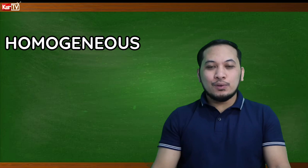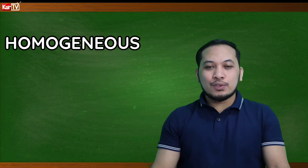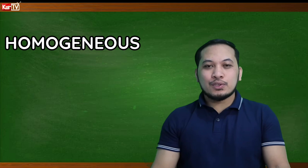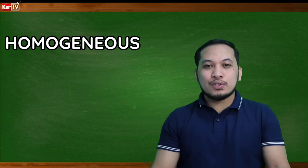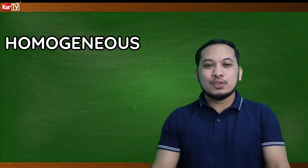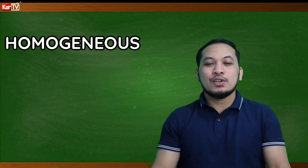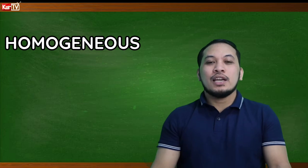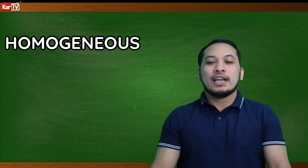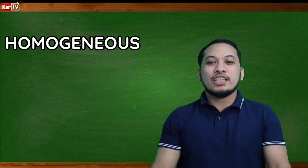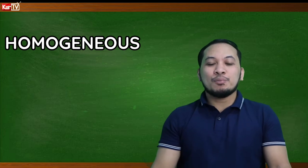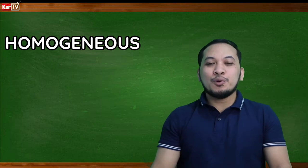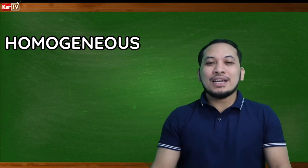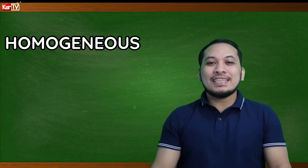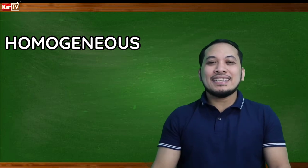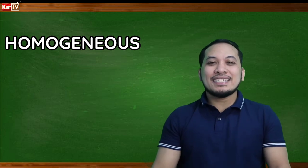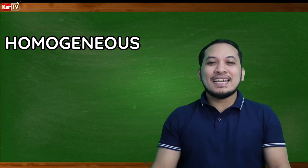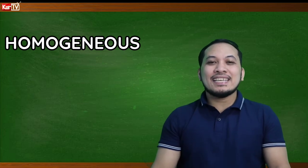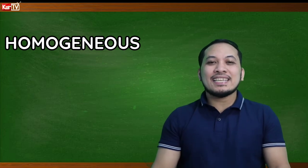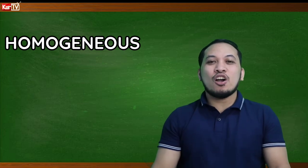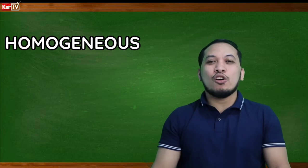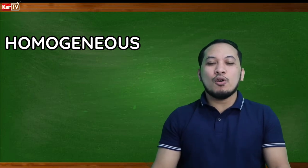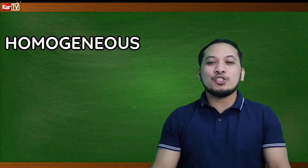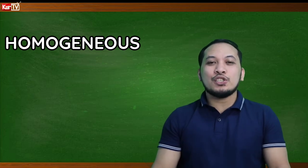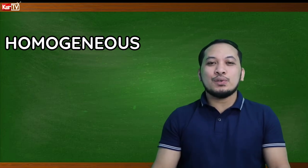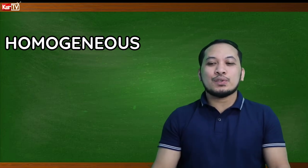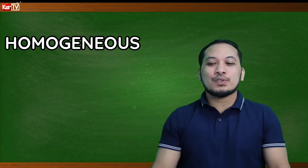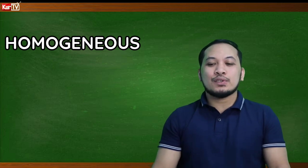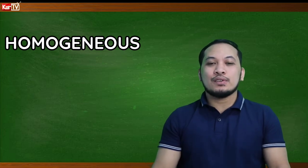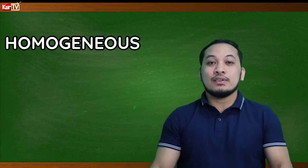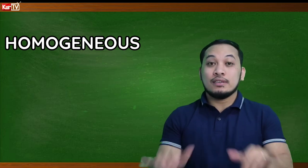Homogeneous. Ganito po natin isisenyas ang homogeneous.